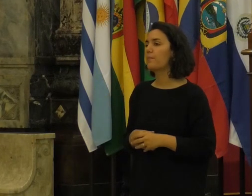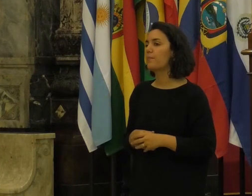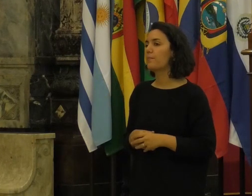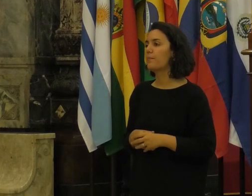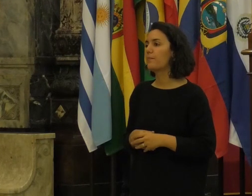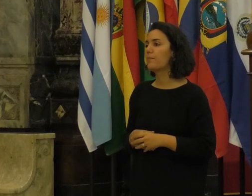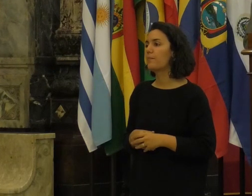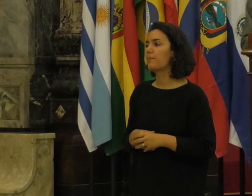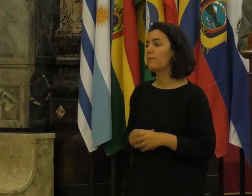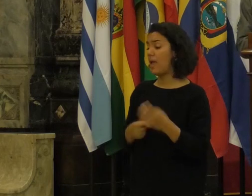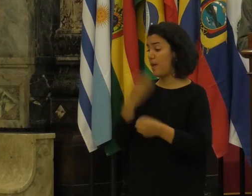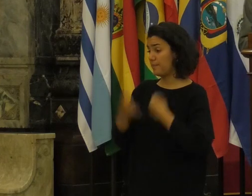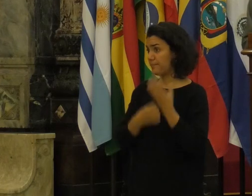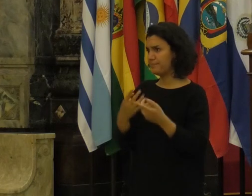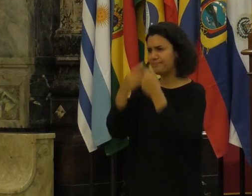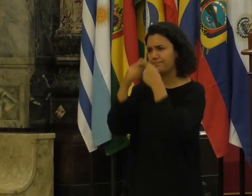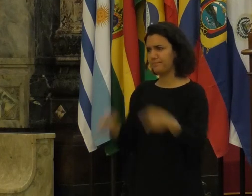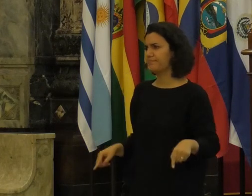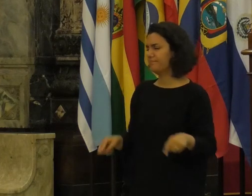que su expresión es variable.